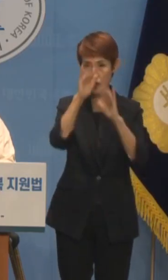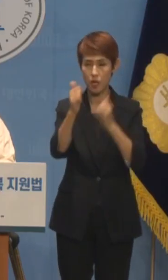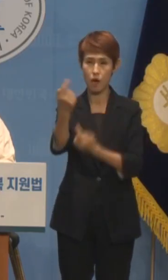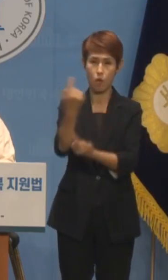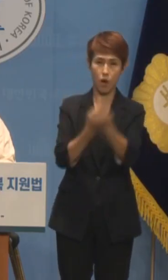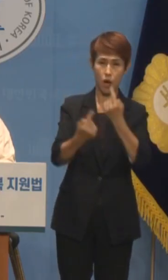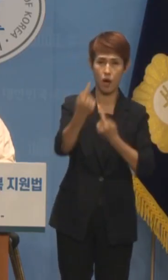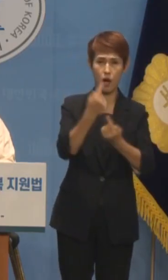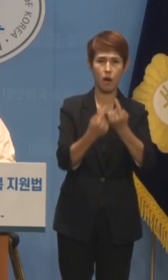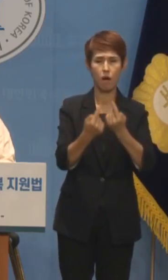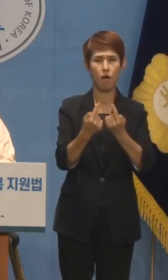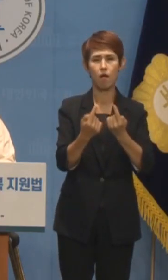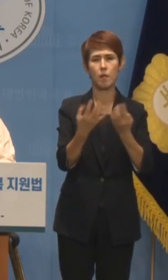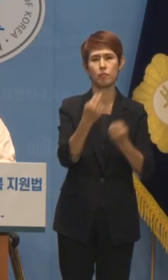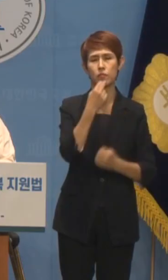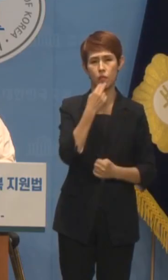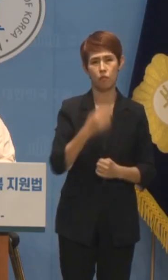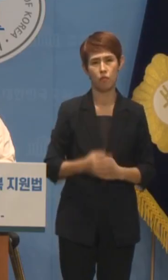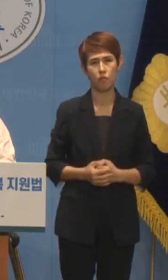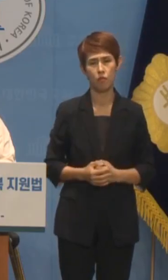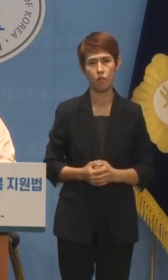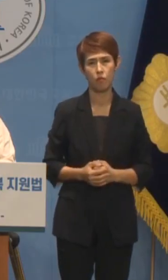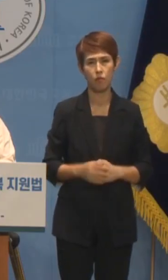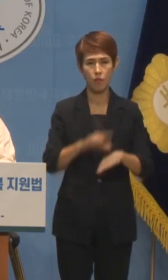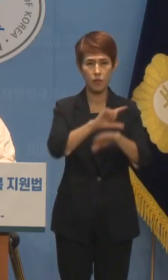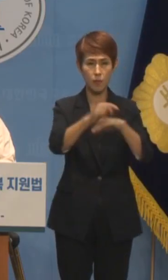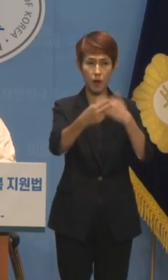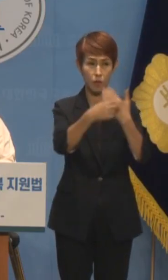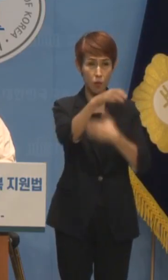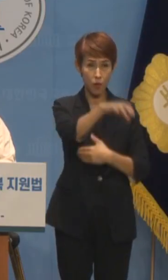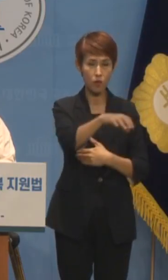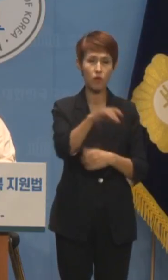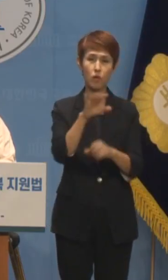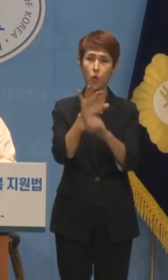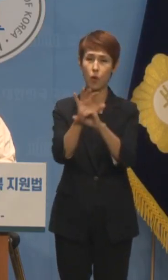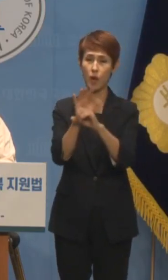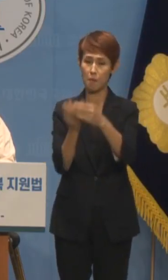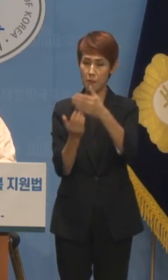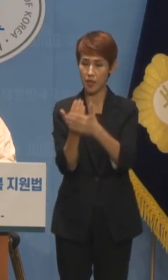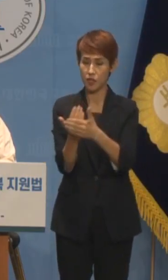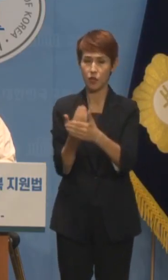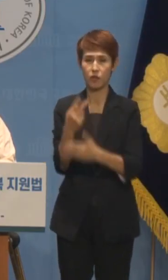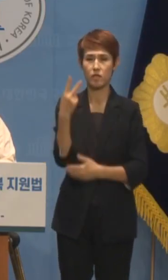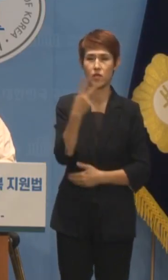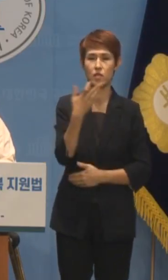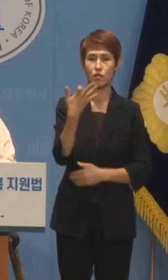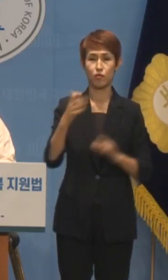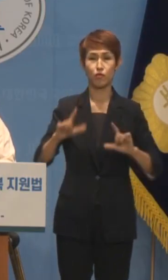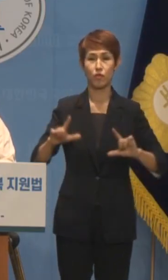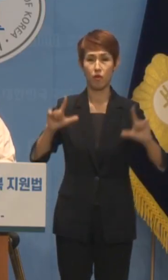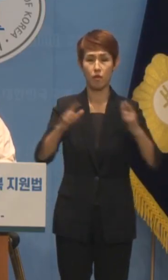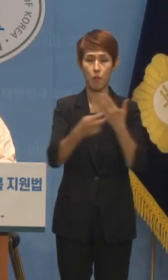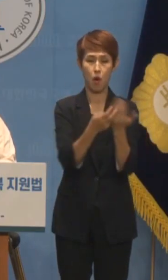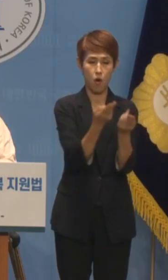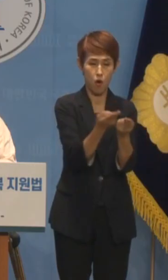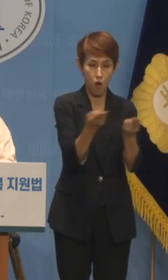있기 때문입니다. 지방의료원의 경우 코로나 직전인 2019년에 병상 이용률이